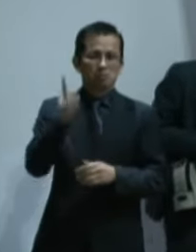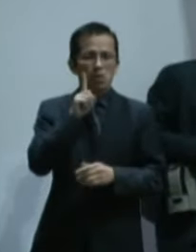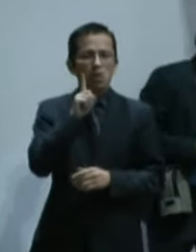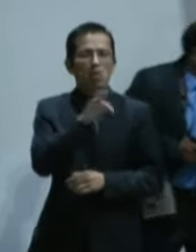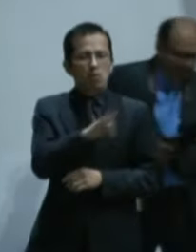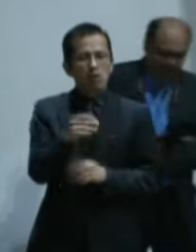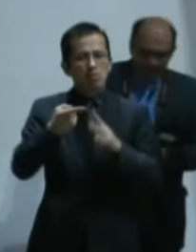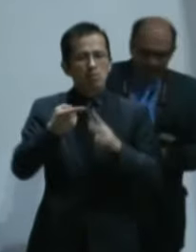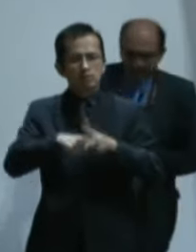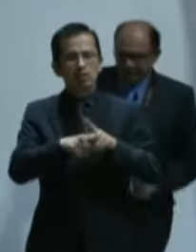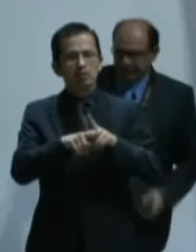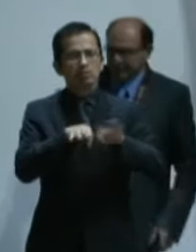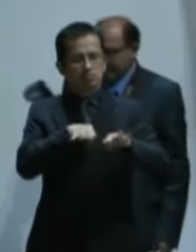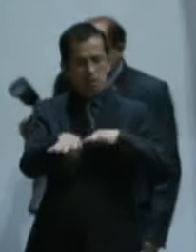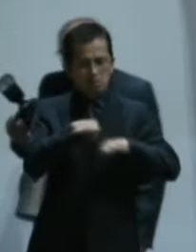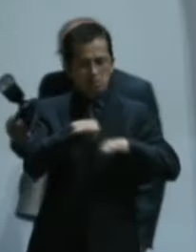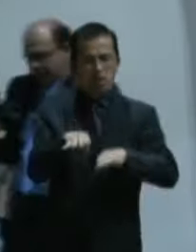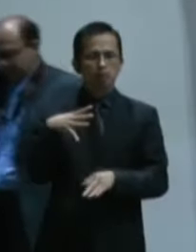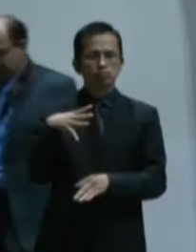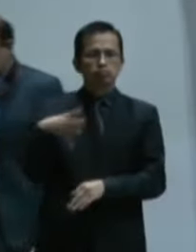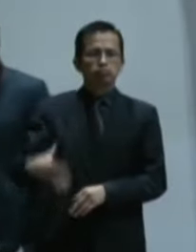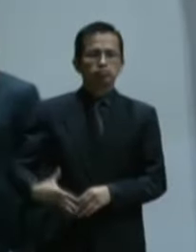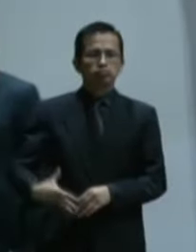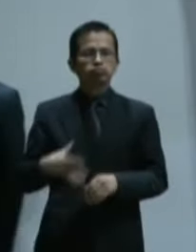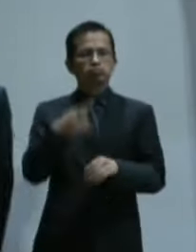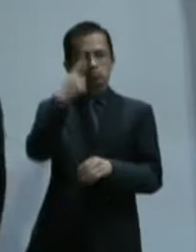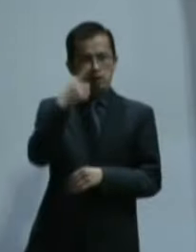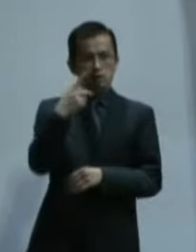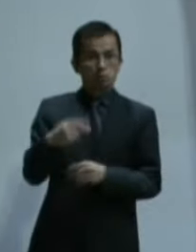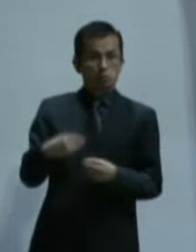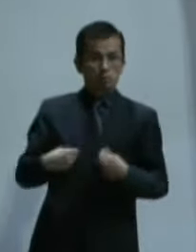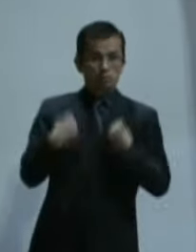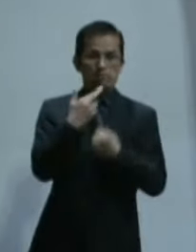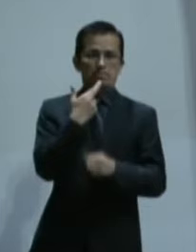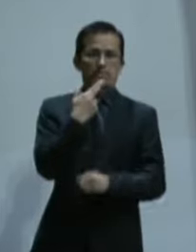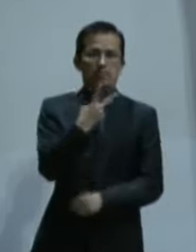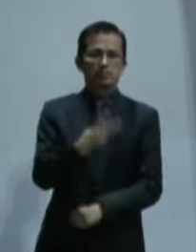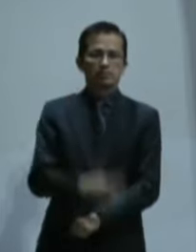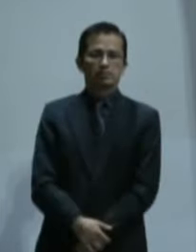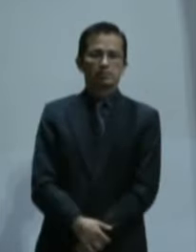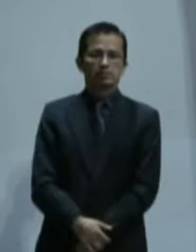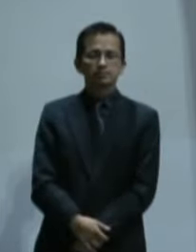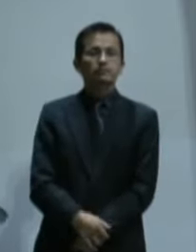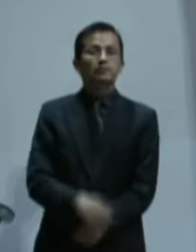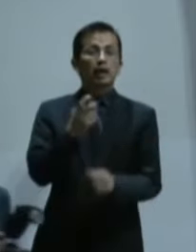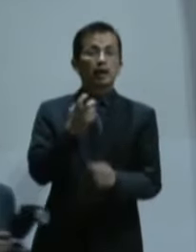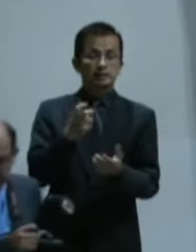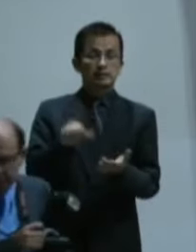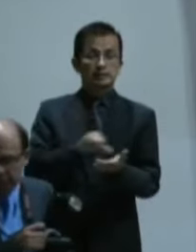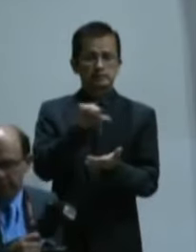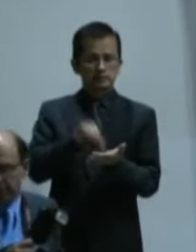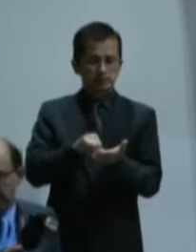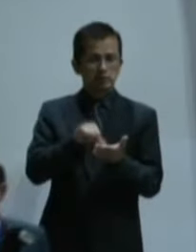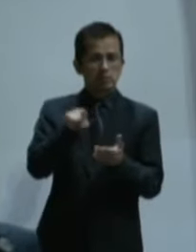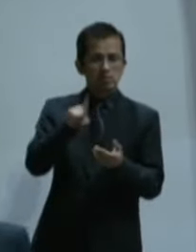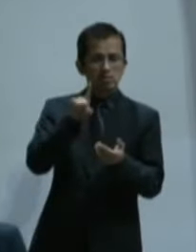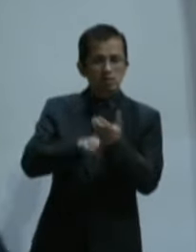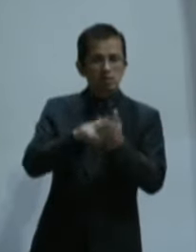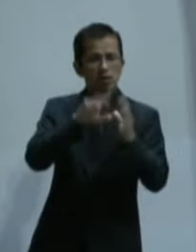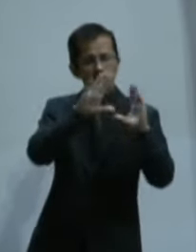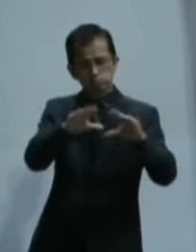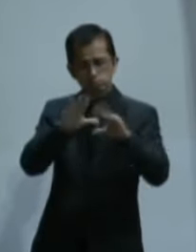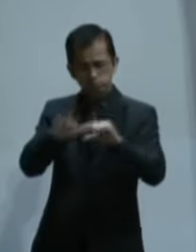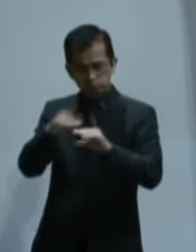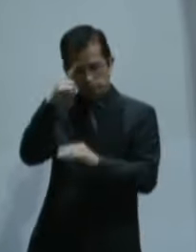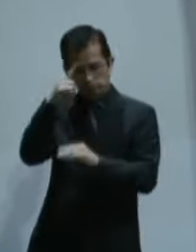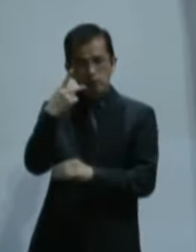digno y un trabajo que las va a ayudar a mejorar sus condiciones de vida eh nuestros centros adquieren habilidades y desarrollan todos